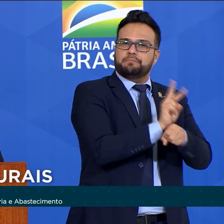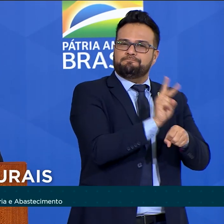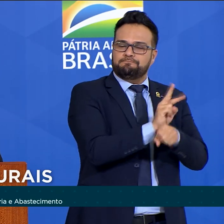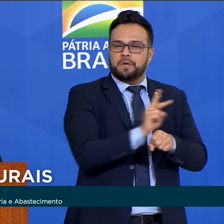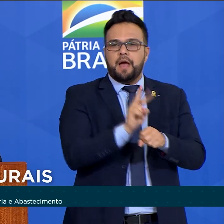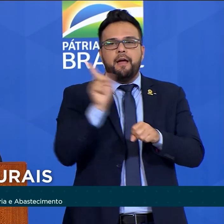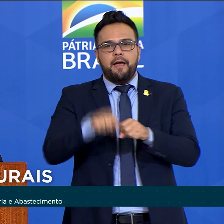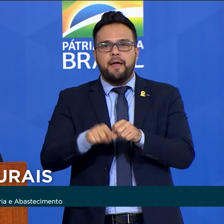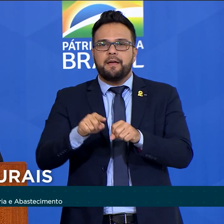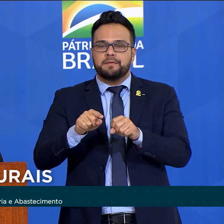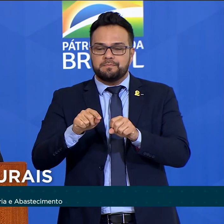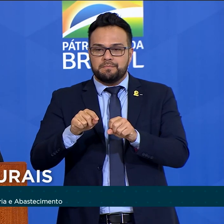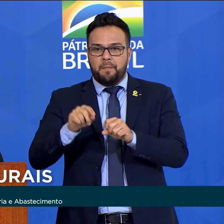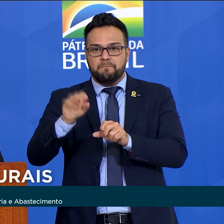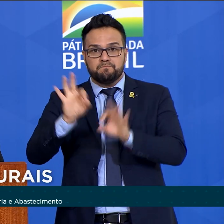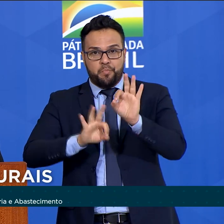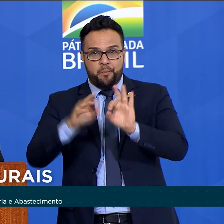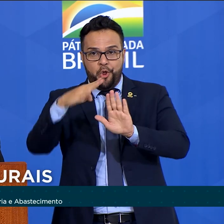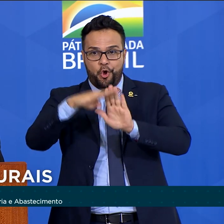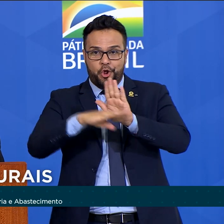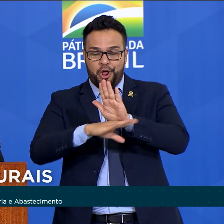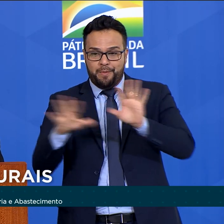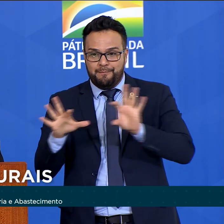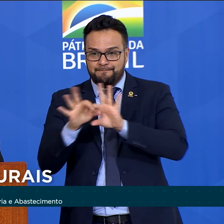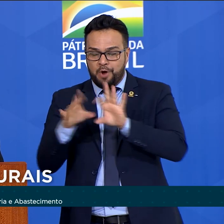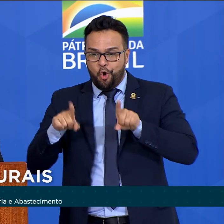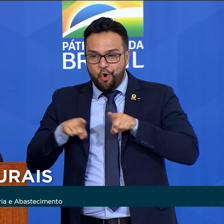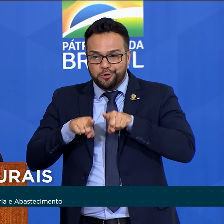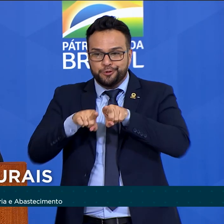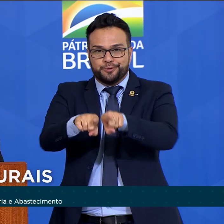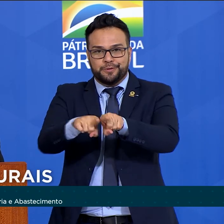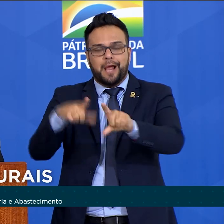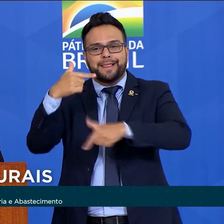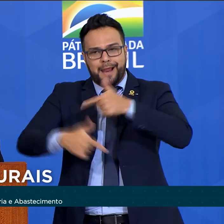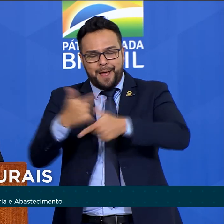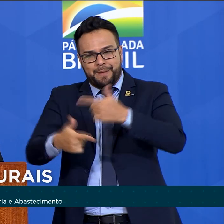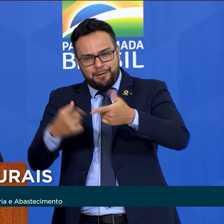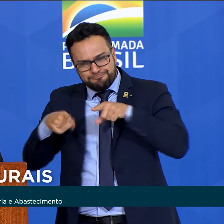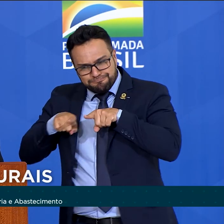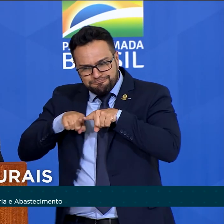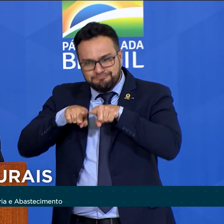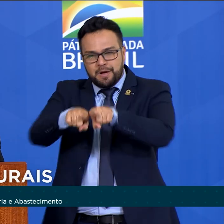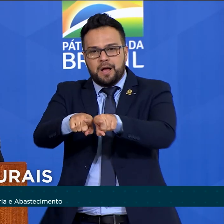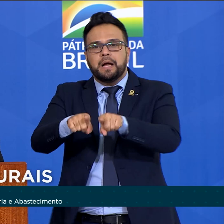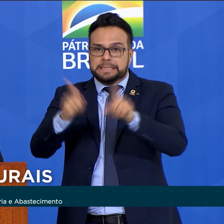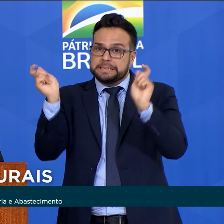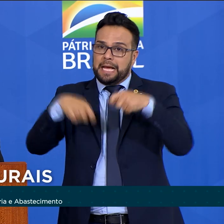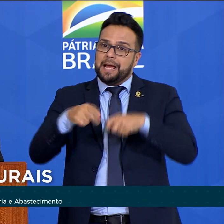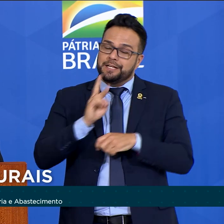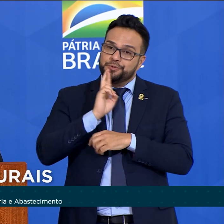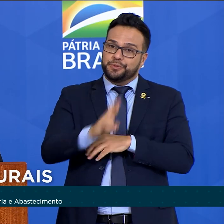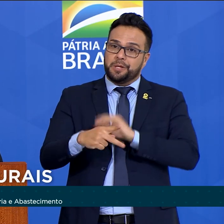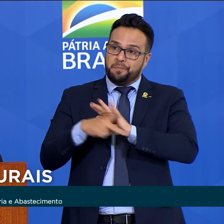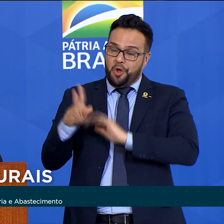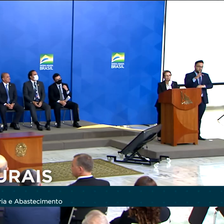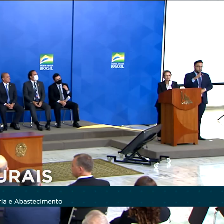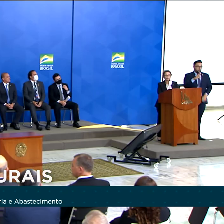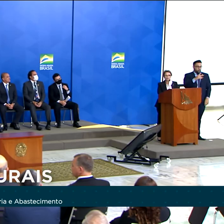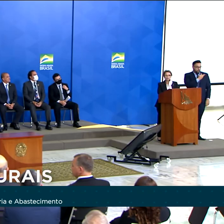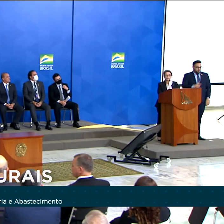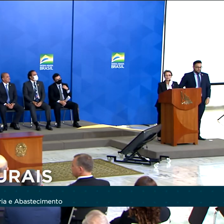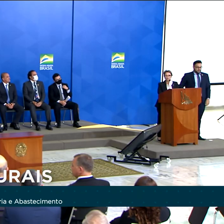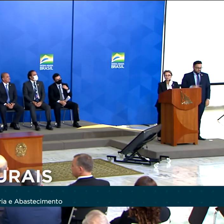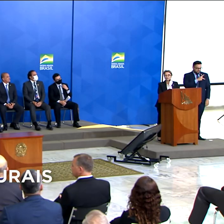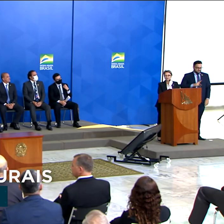isso mostra a unidade dessa equipe que trabalha em conjunto para resultado do presidente Jair Bolsonaro,